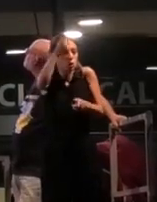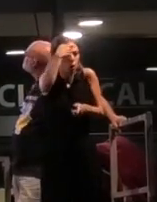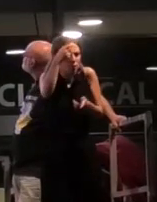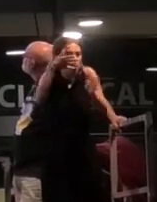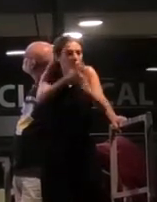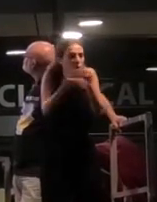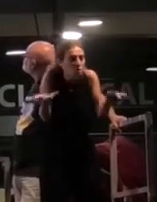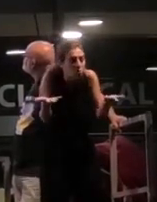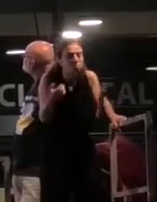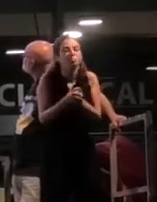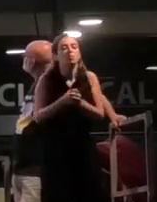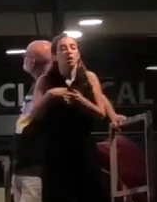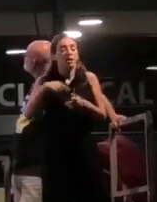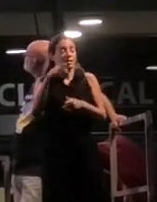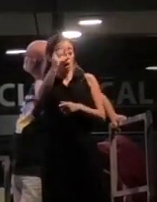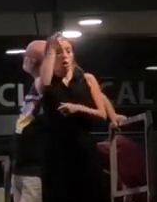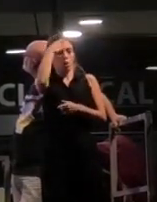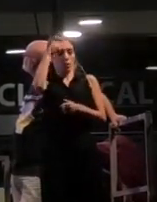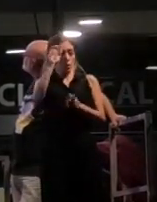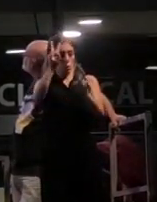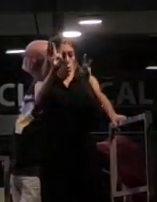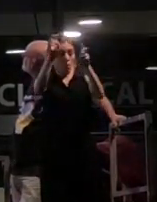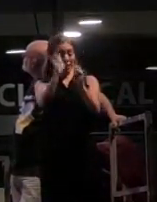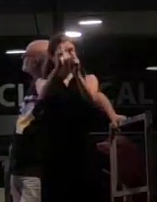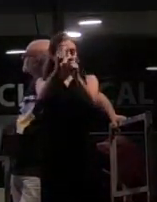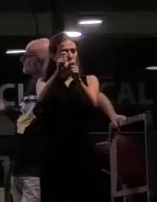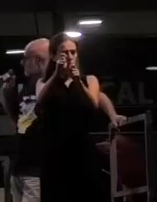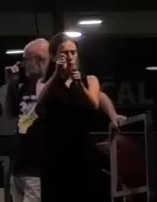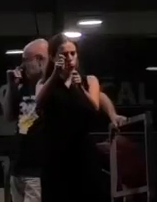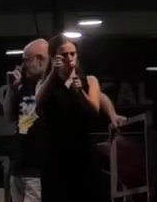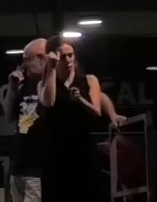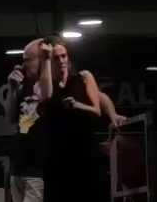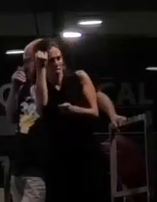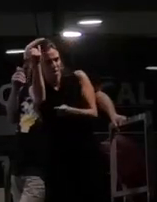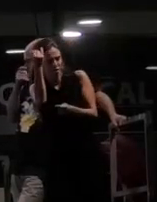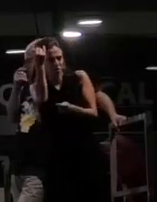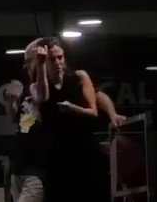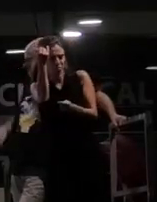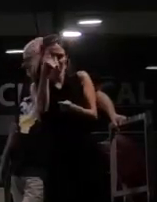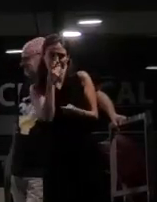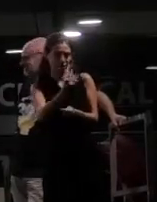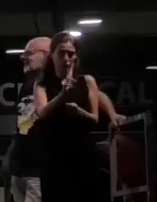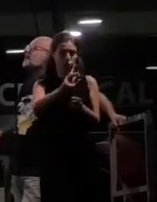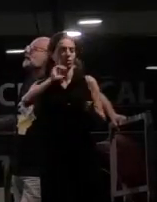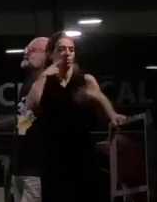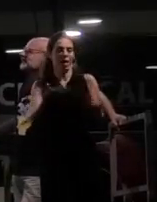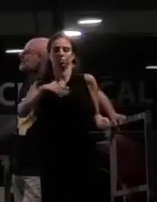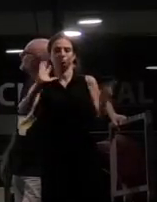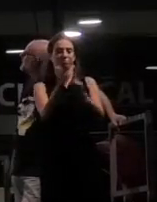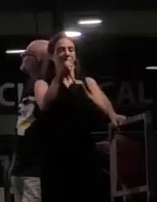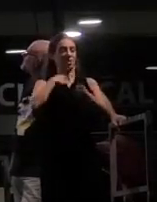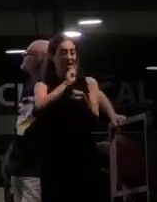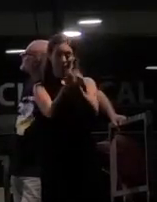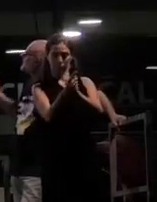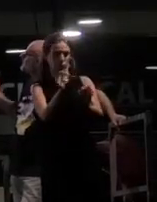Buscar un nom original que definís l'entitat no era fàcil, però el vam trobar i ara no el canviaríem per